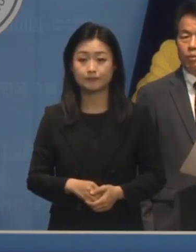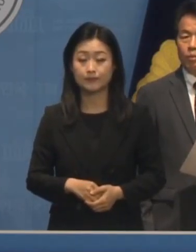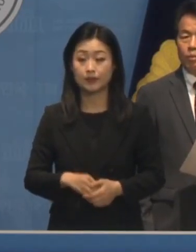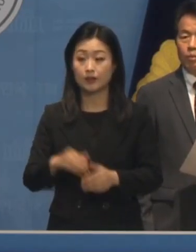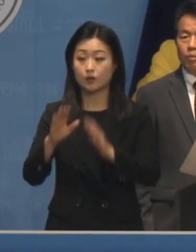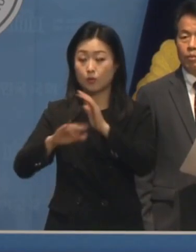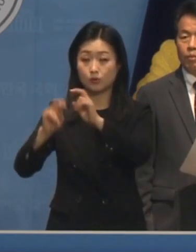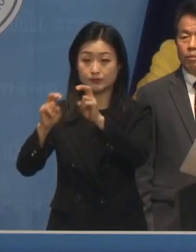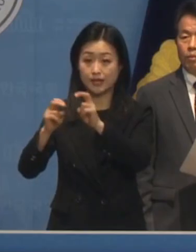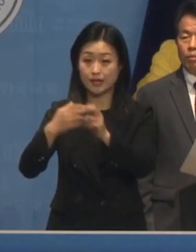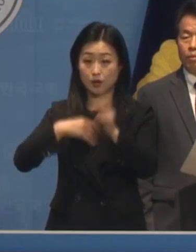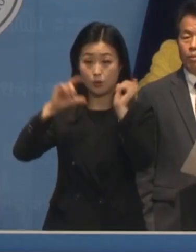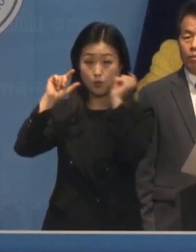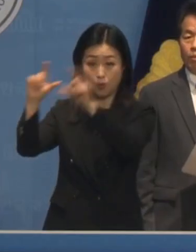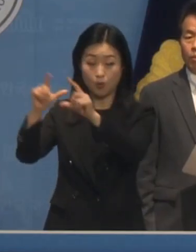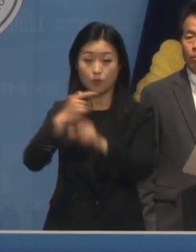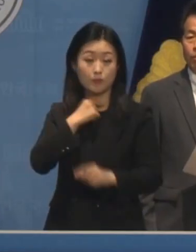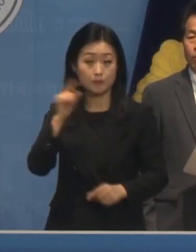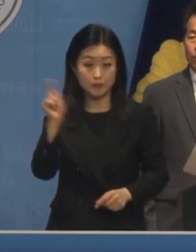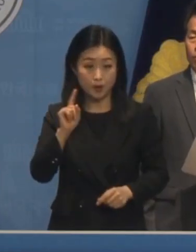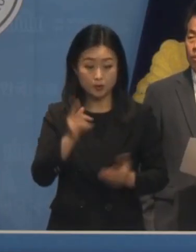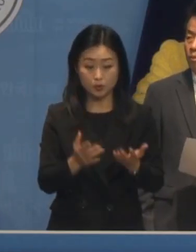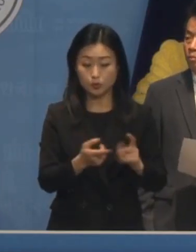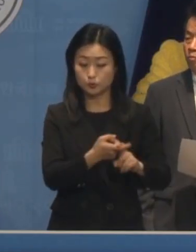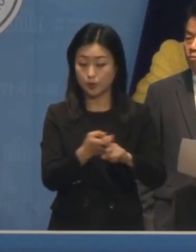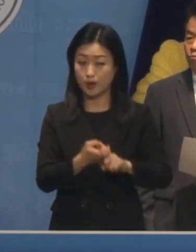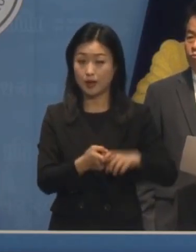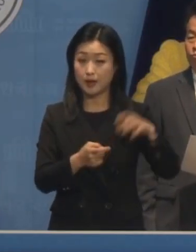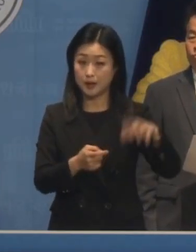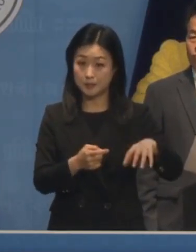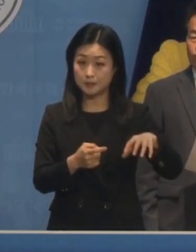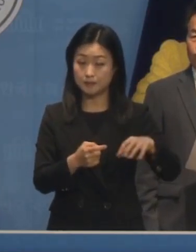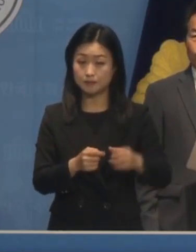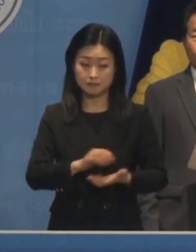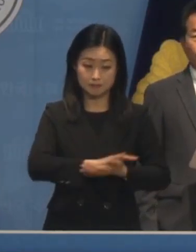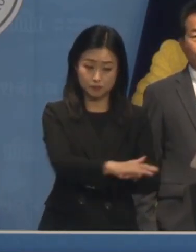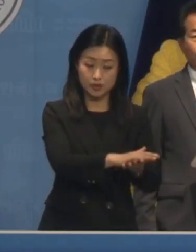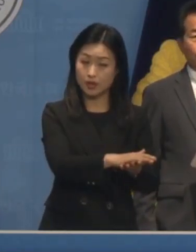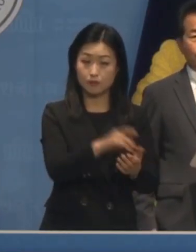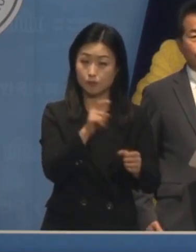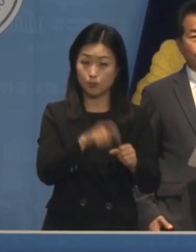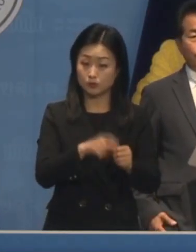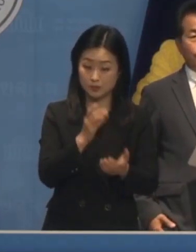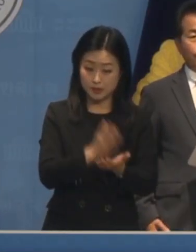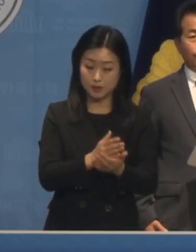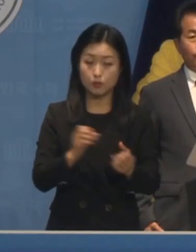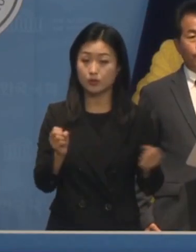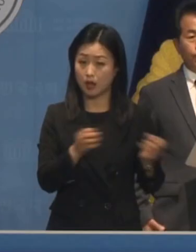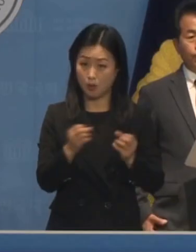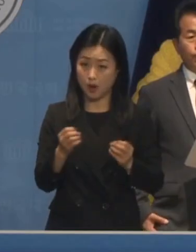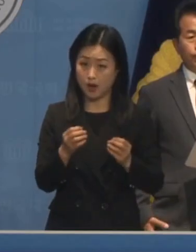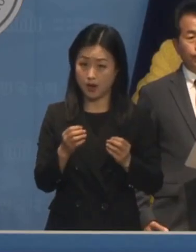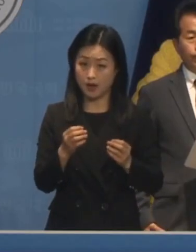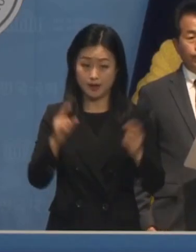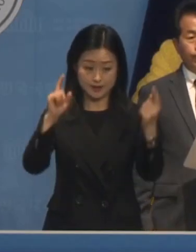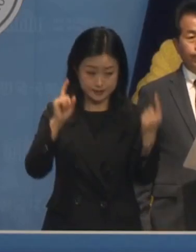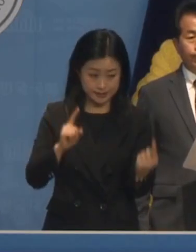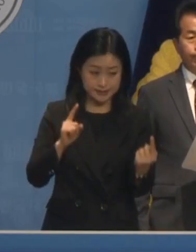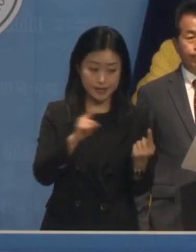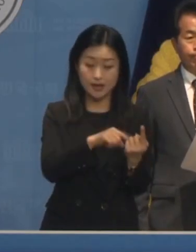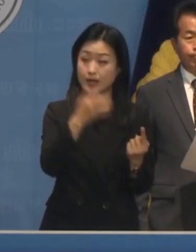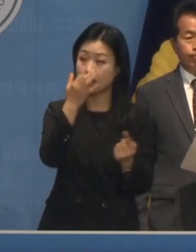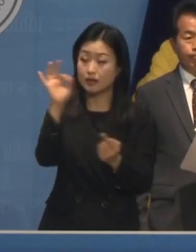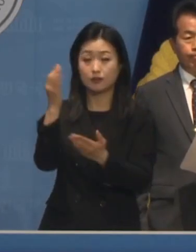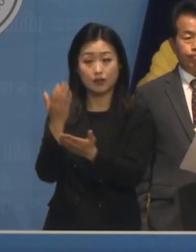공항공사에 경고합니다 노동조합은 분쇄의 대상이 아니라 대화의 상대입니다 자회사